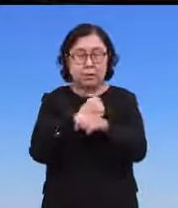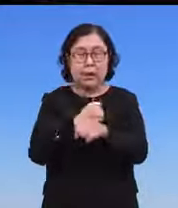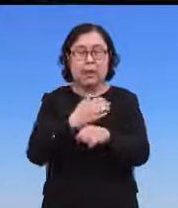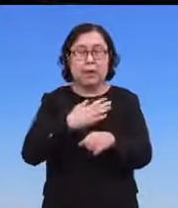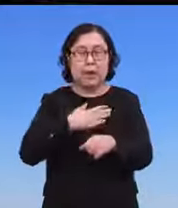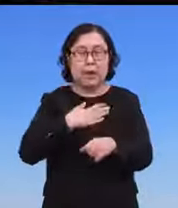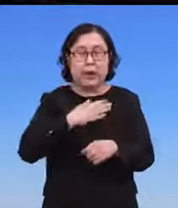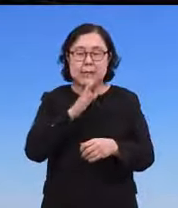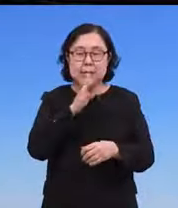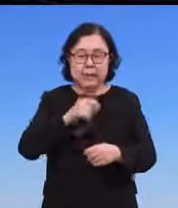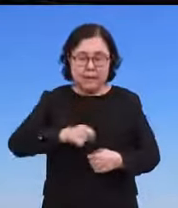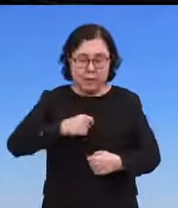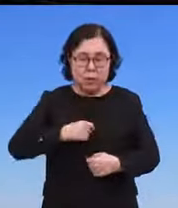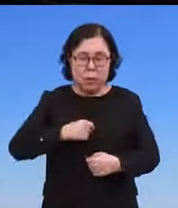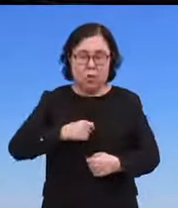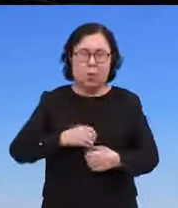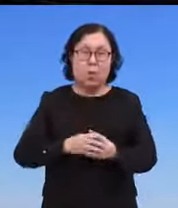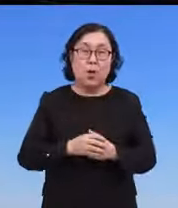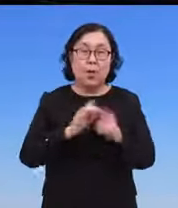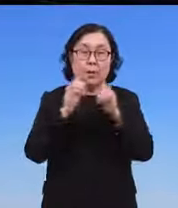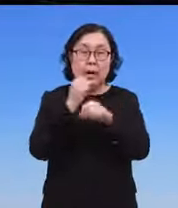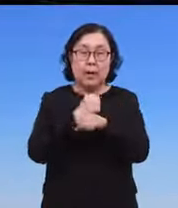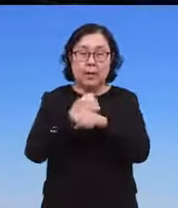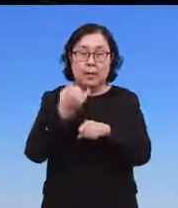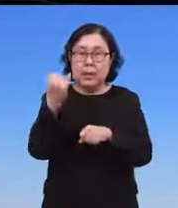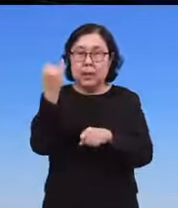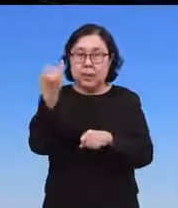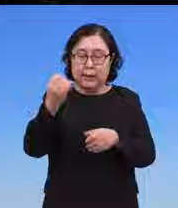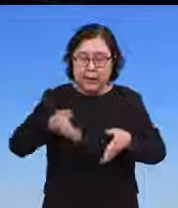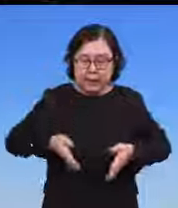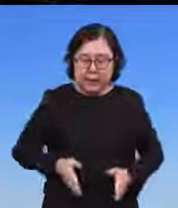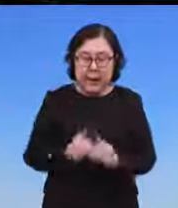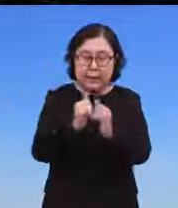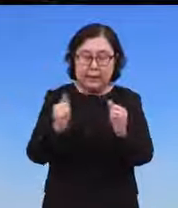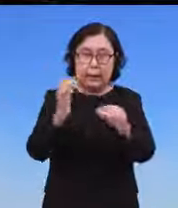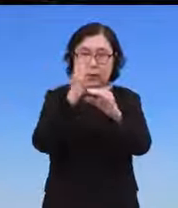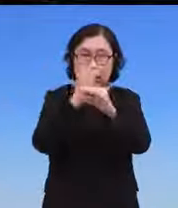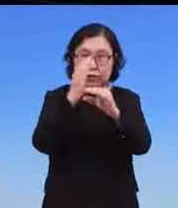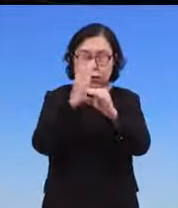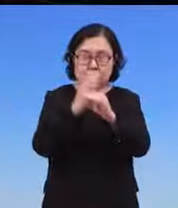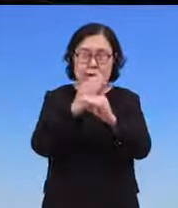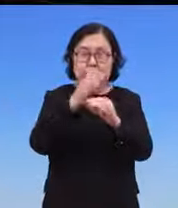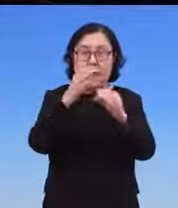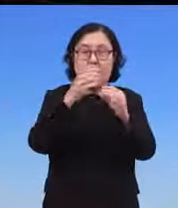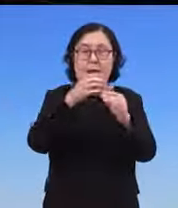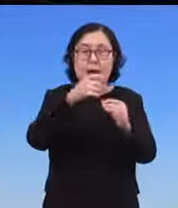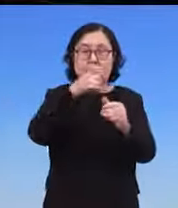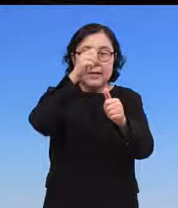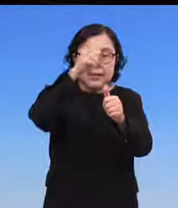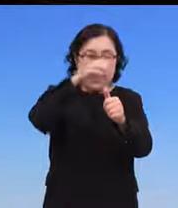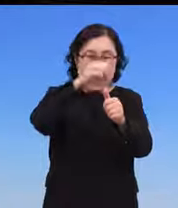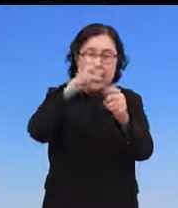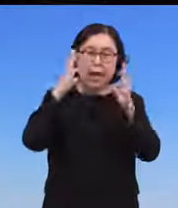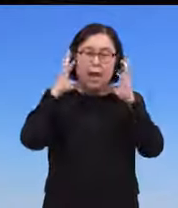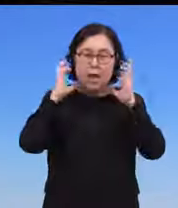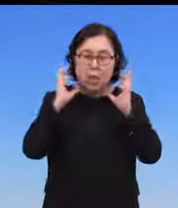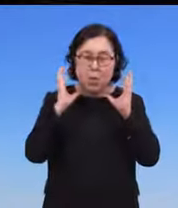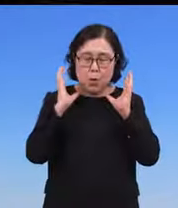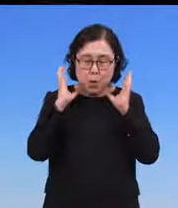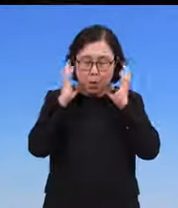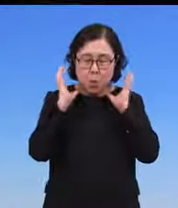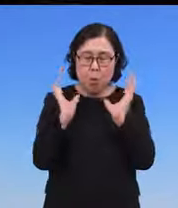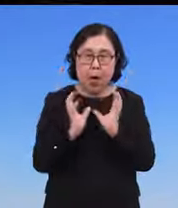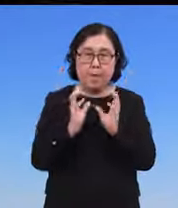11절, 내가 진실로 너희에게 말하노니 여자가 낳은 자 중에 세례 요한보다 큰 이가 일어남이